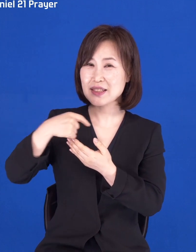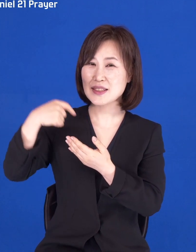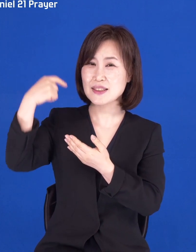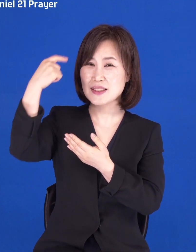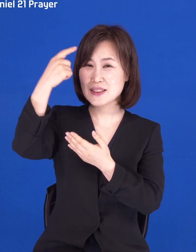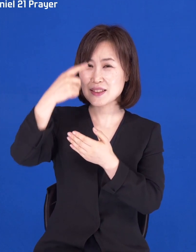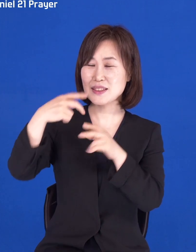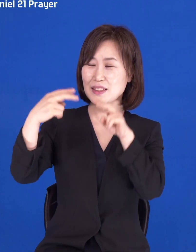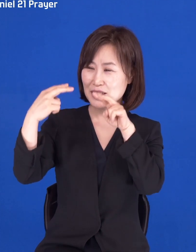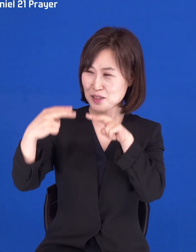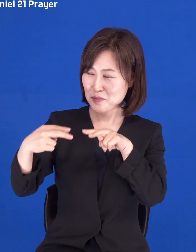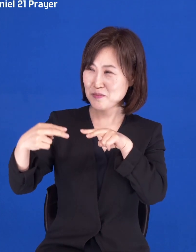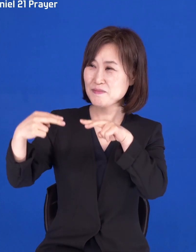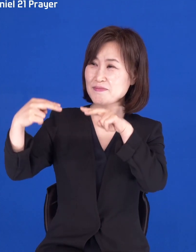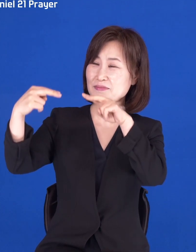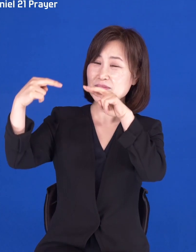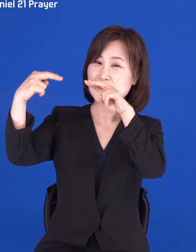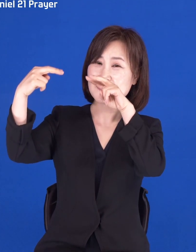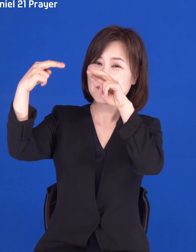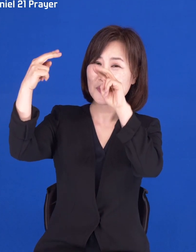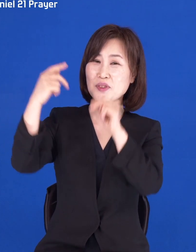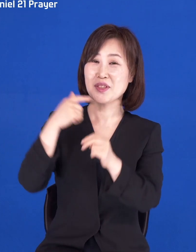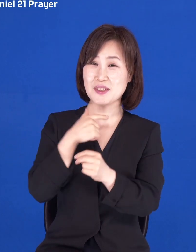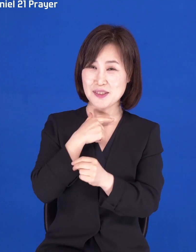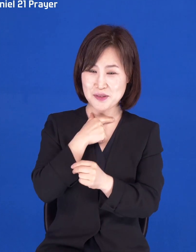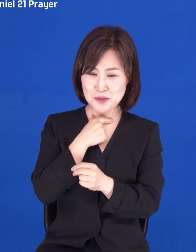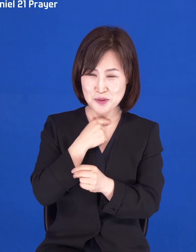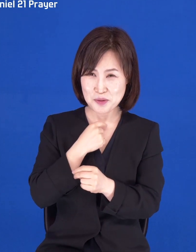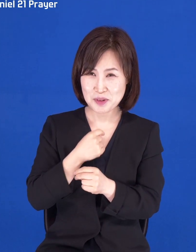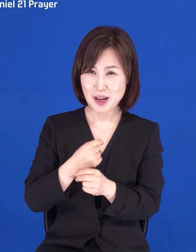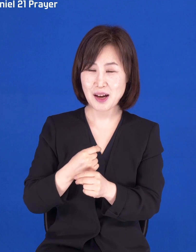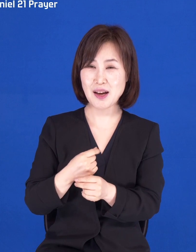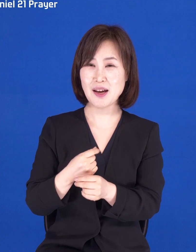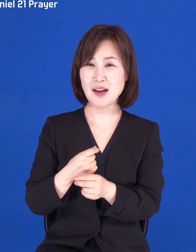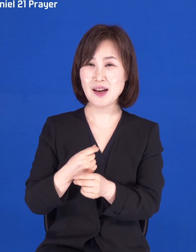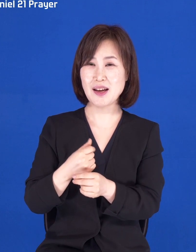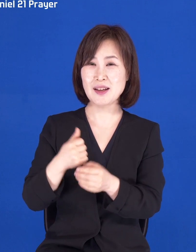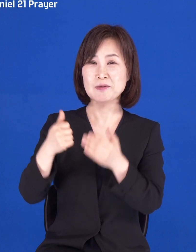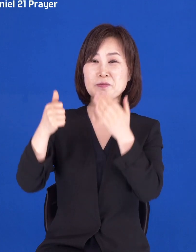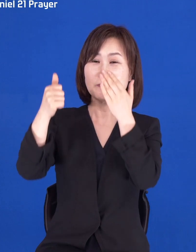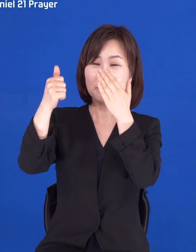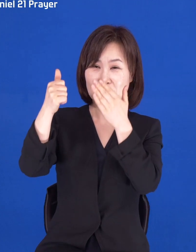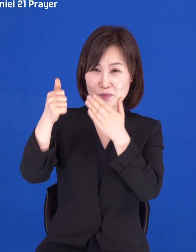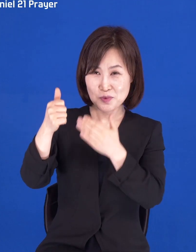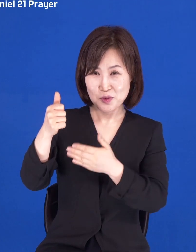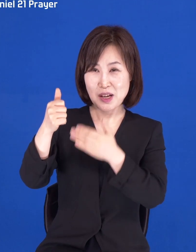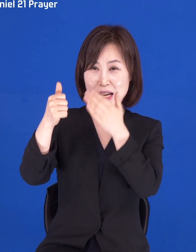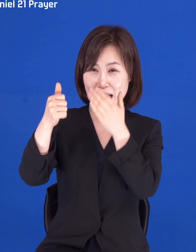낯을 베리로다